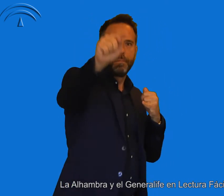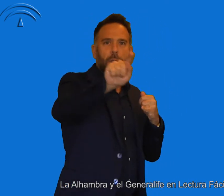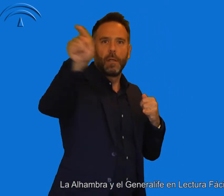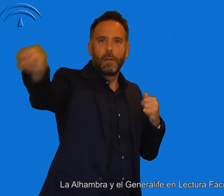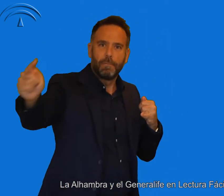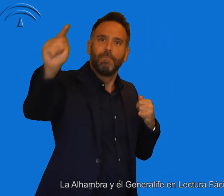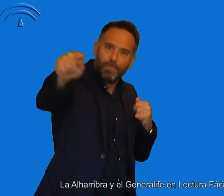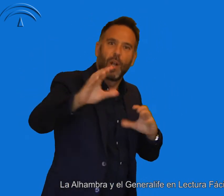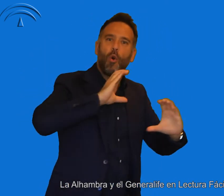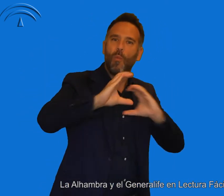torres cercanas.